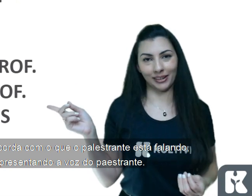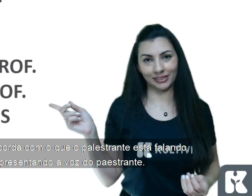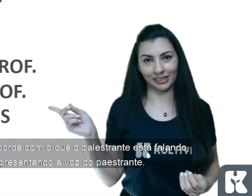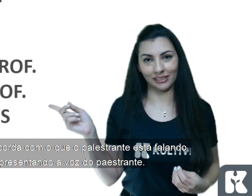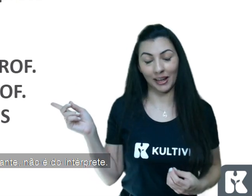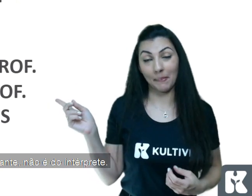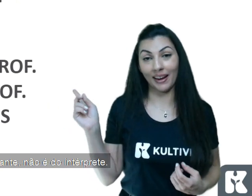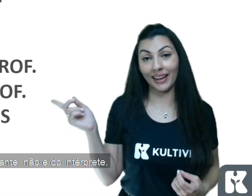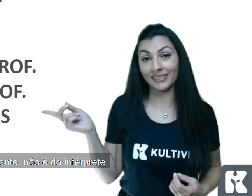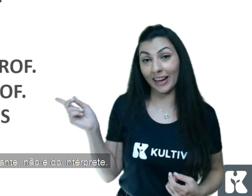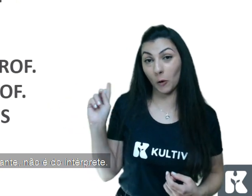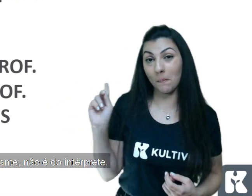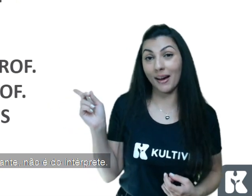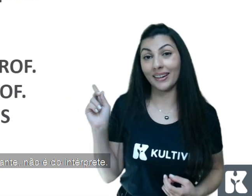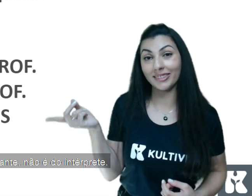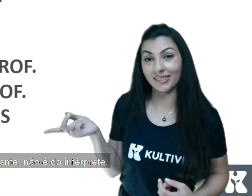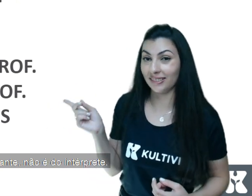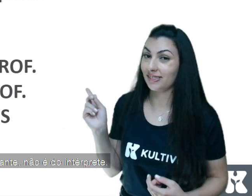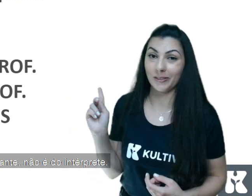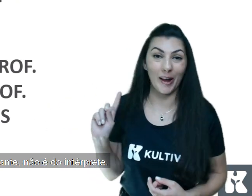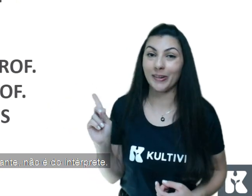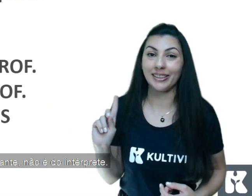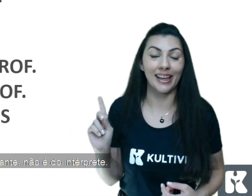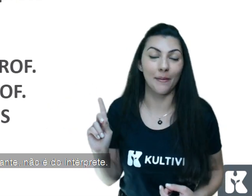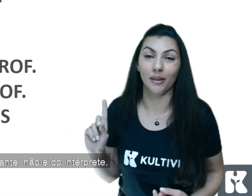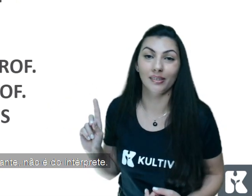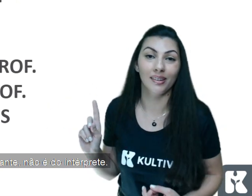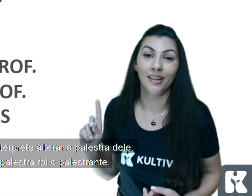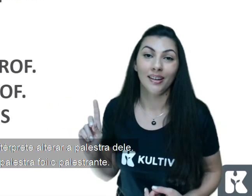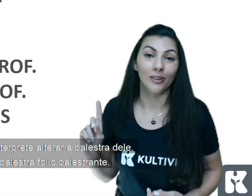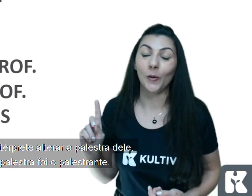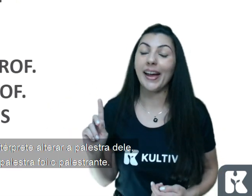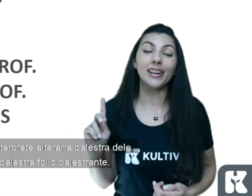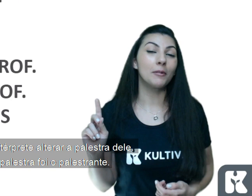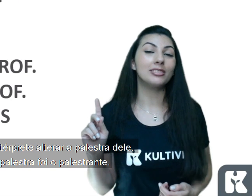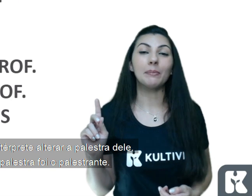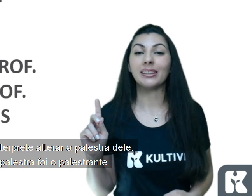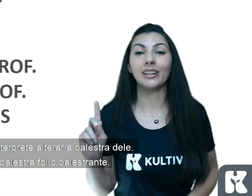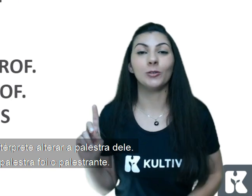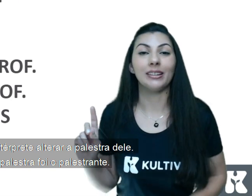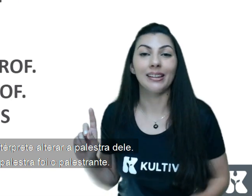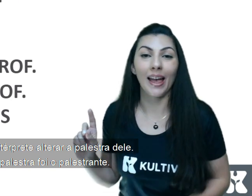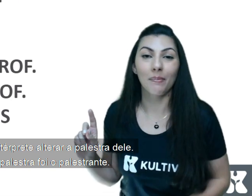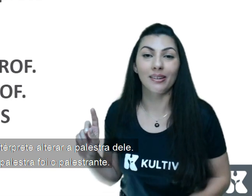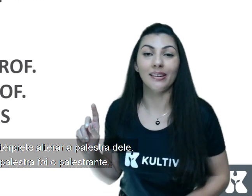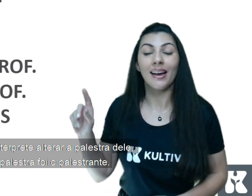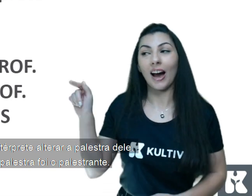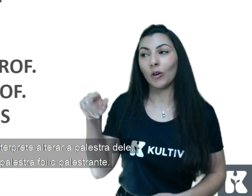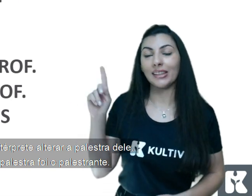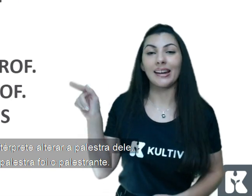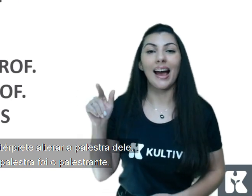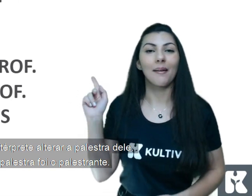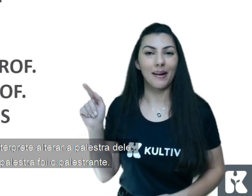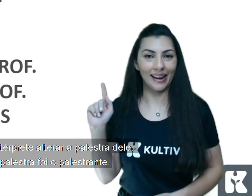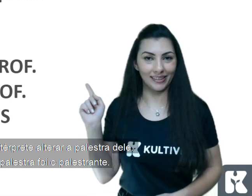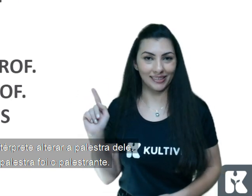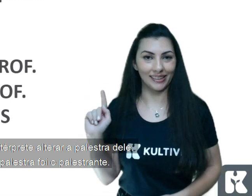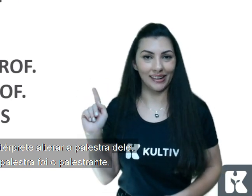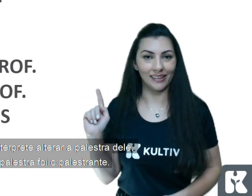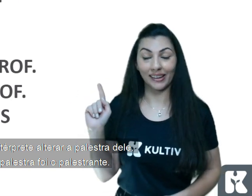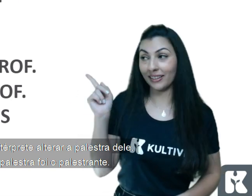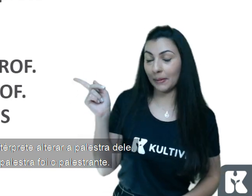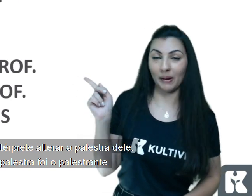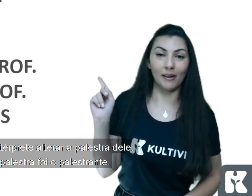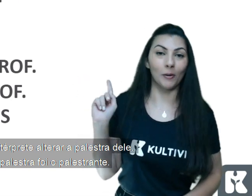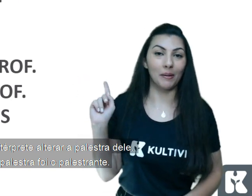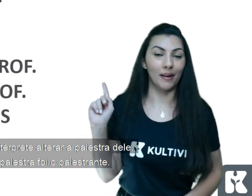do palestrante. A palestra é do palestrante, não é do intérprete. Não é a responsabilidade do intérprete alterar a palestra